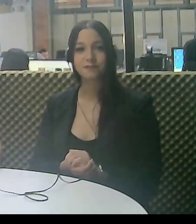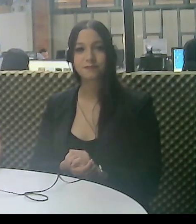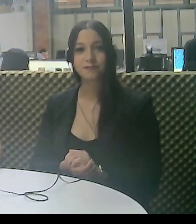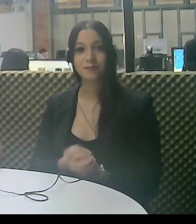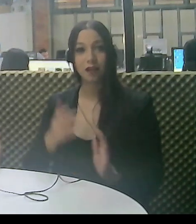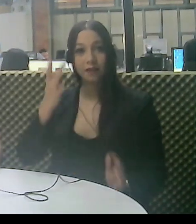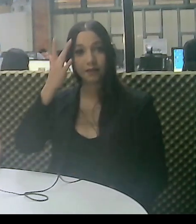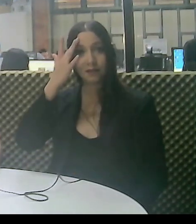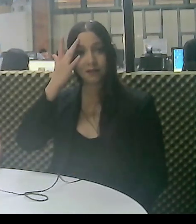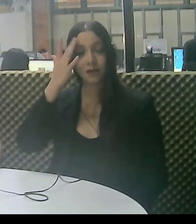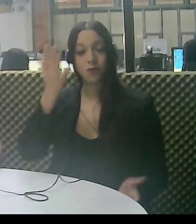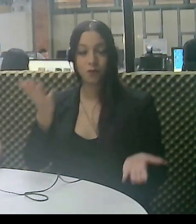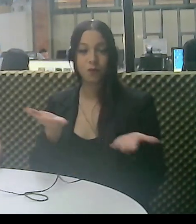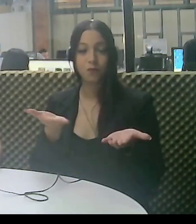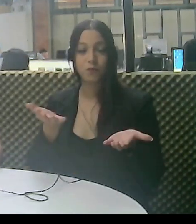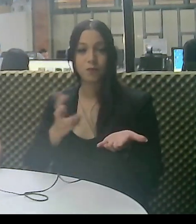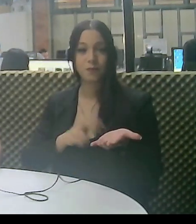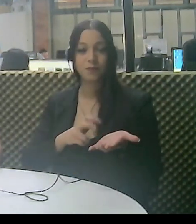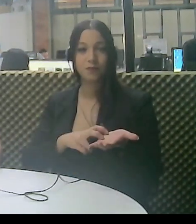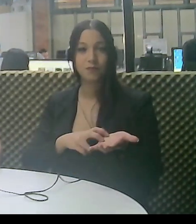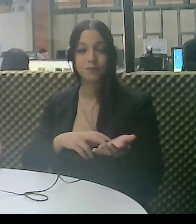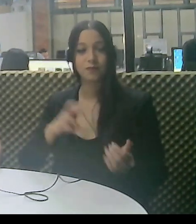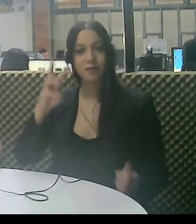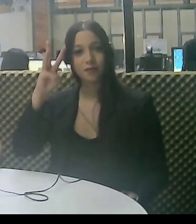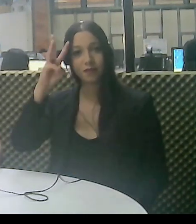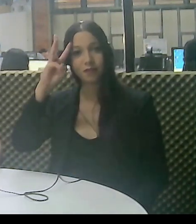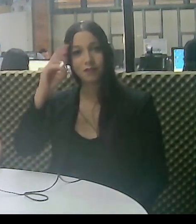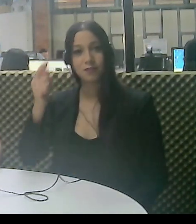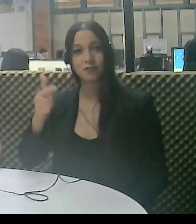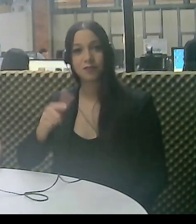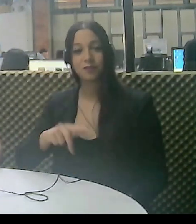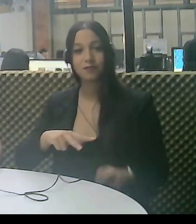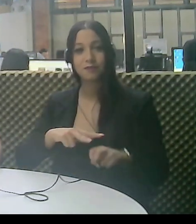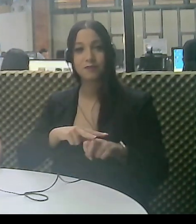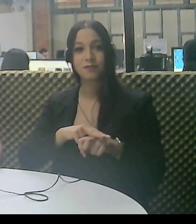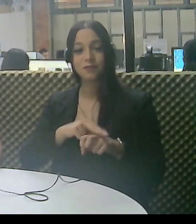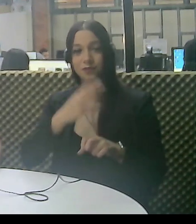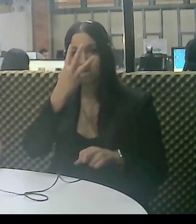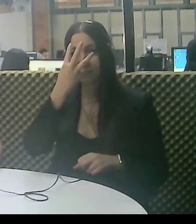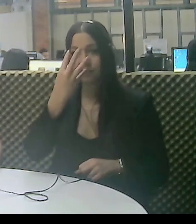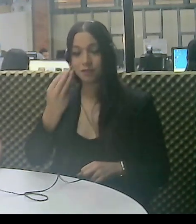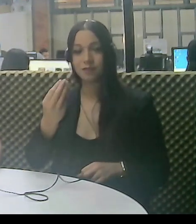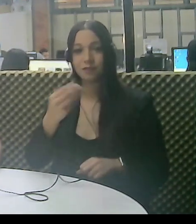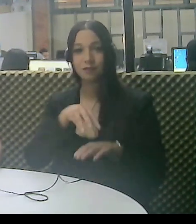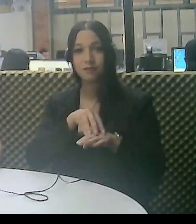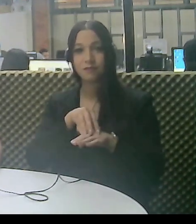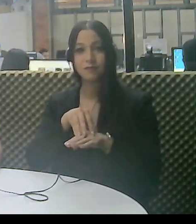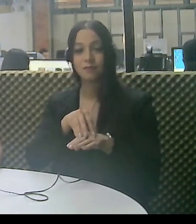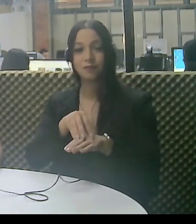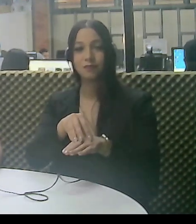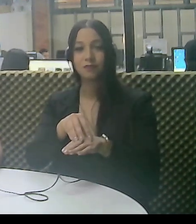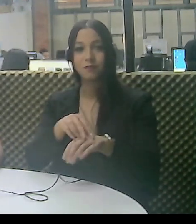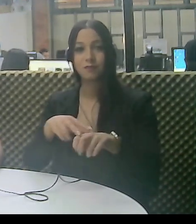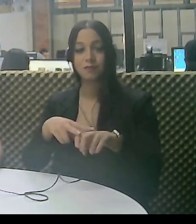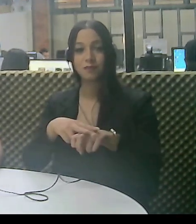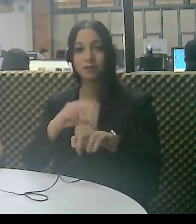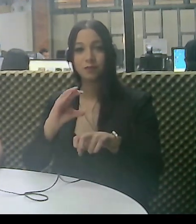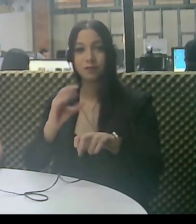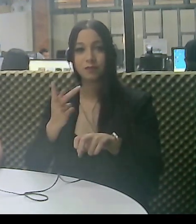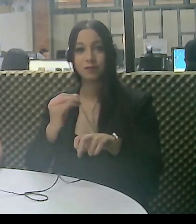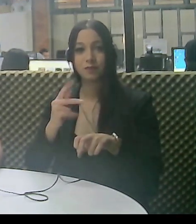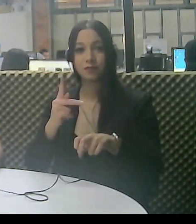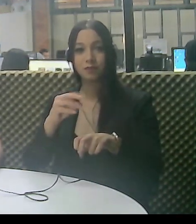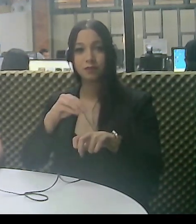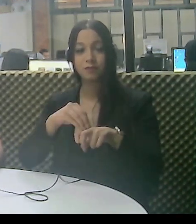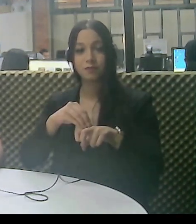E amanhã desta terça-feira foi de retomada das atividades do Castra Móvel. O veículo itinerante para castração e microchipagem